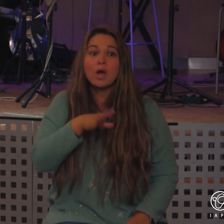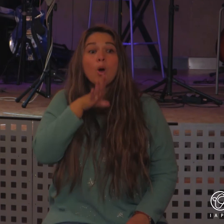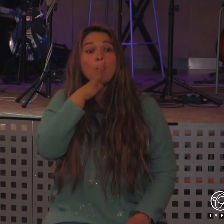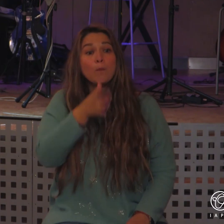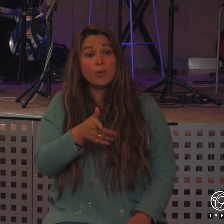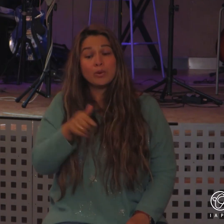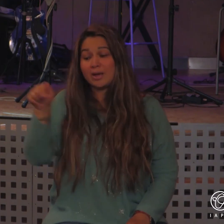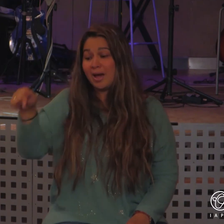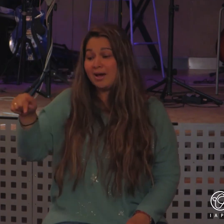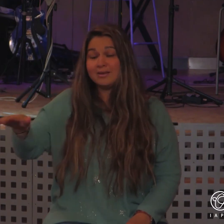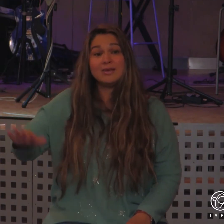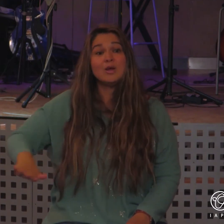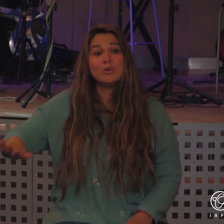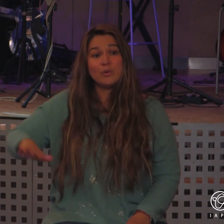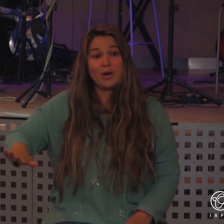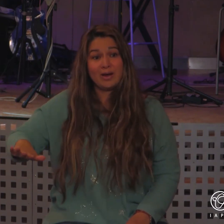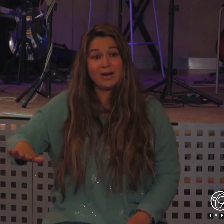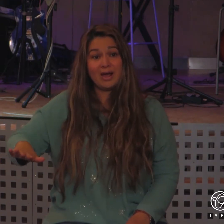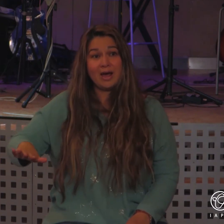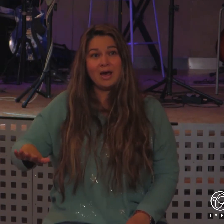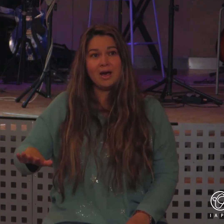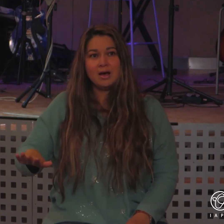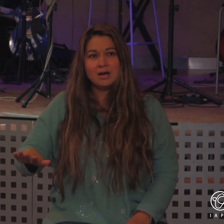ungió al rey Saúl.